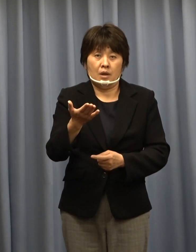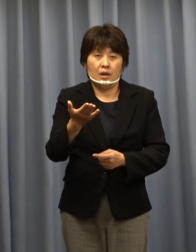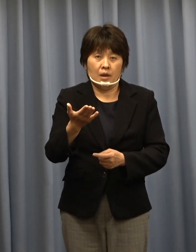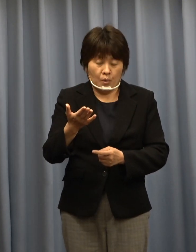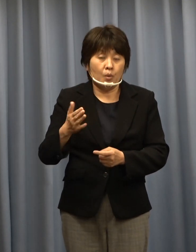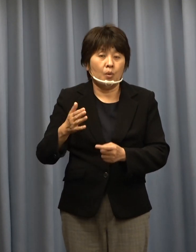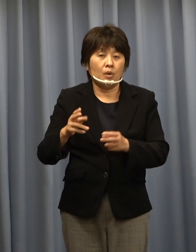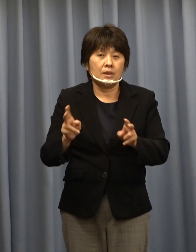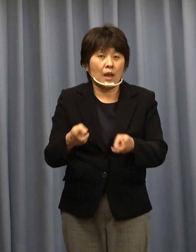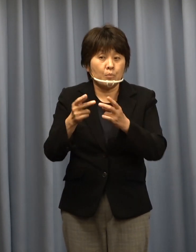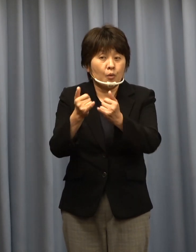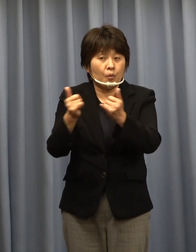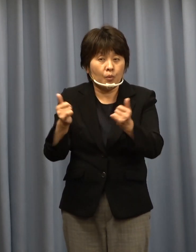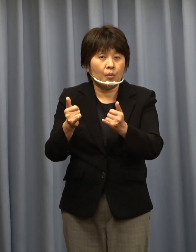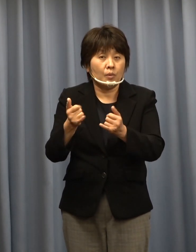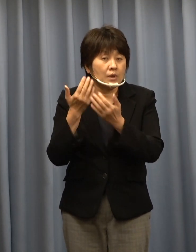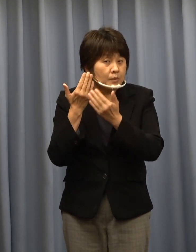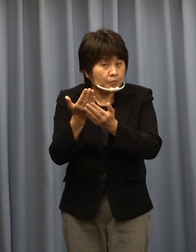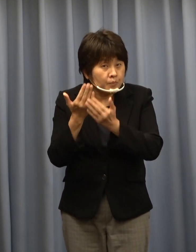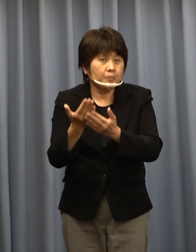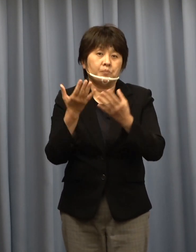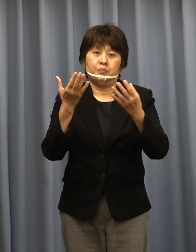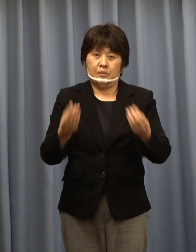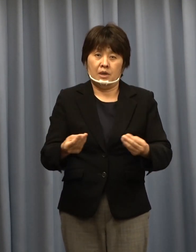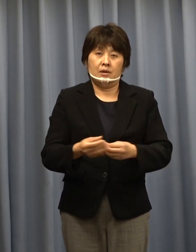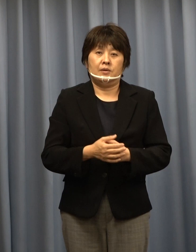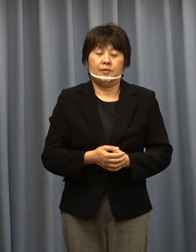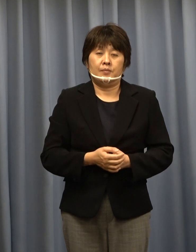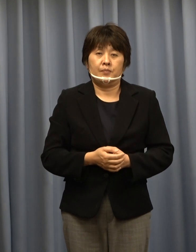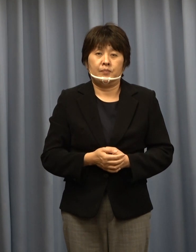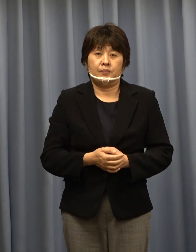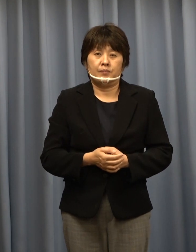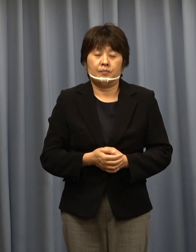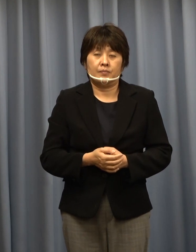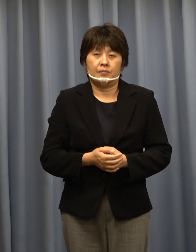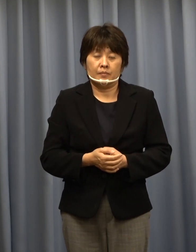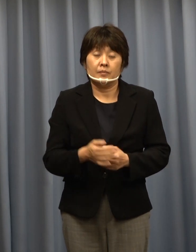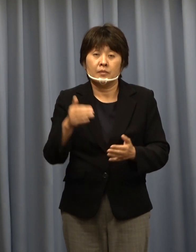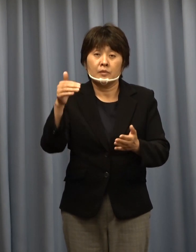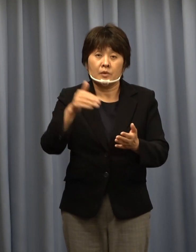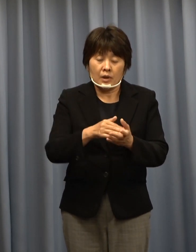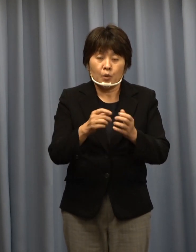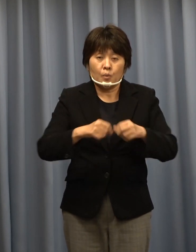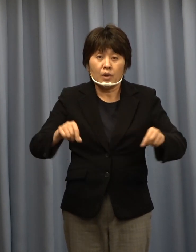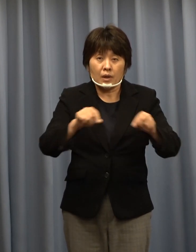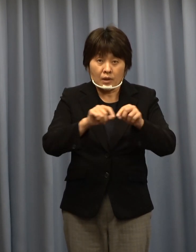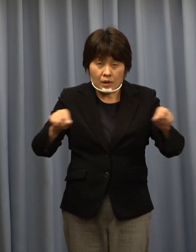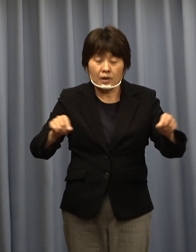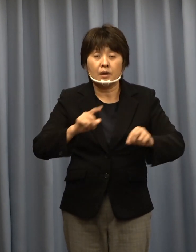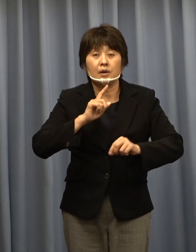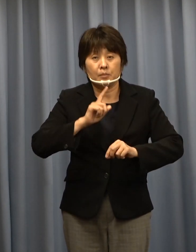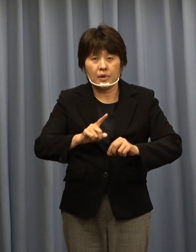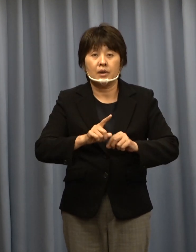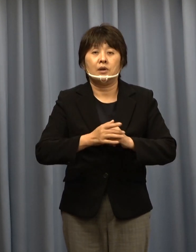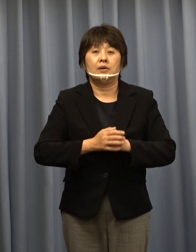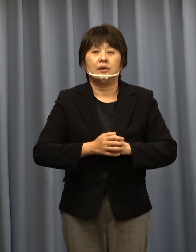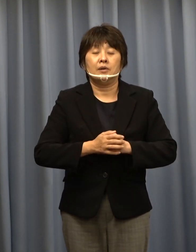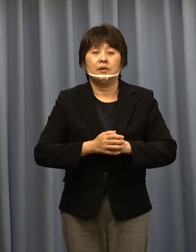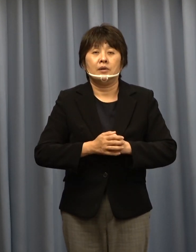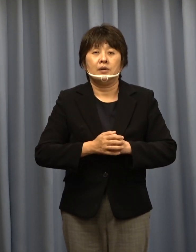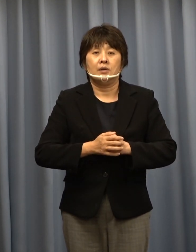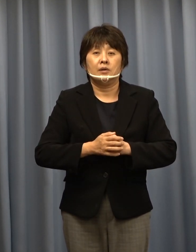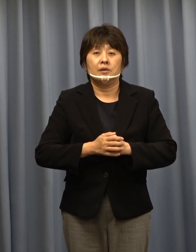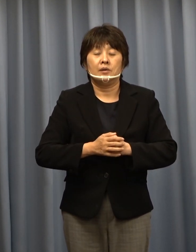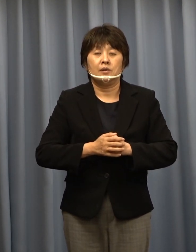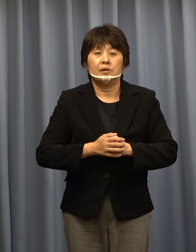生方にご意見としてお伺いをいたしました。で、最終的に結論といたしましては、す